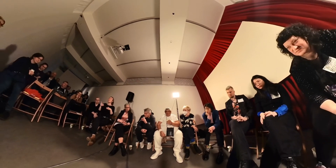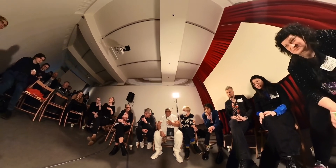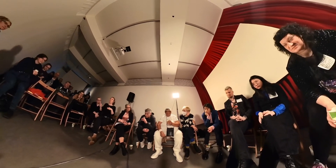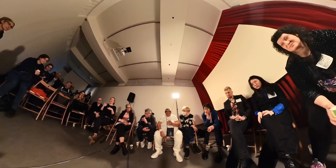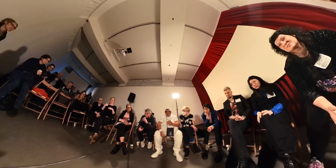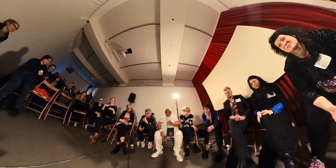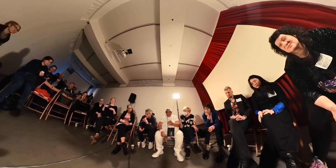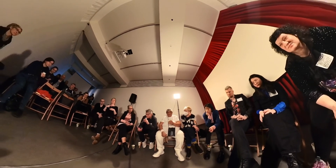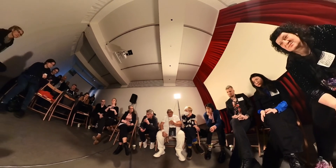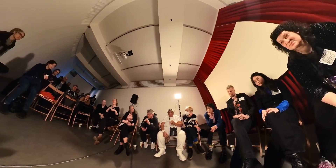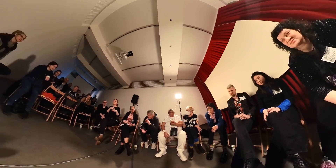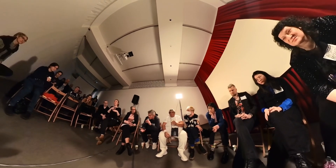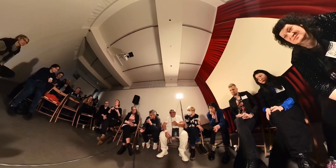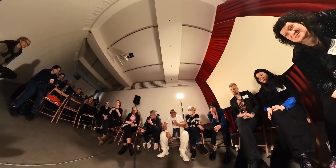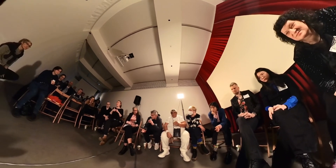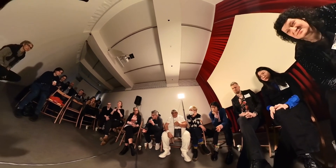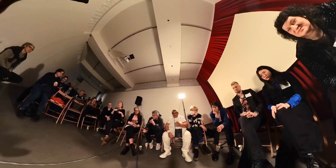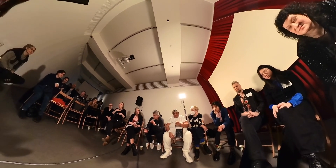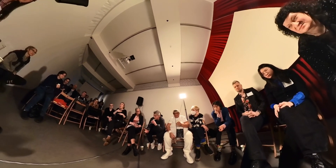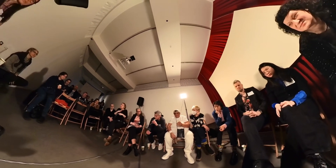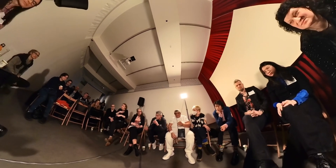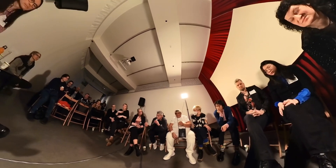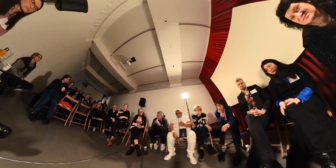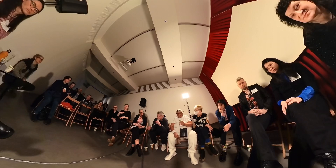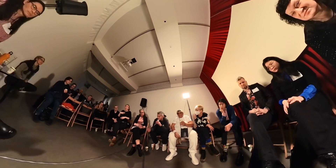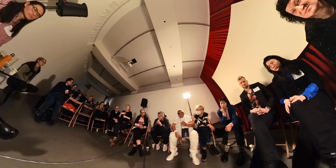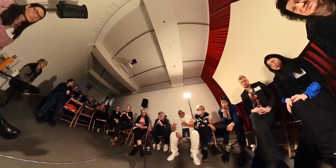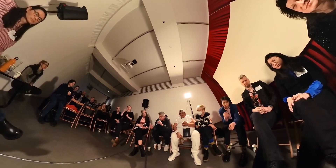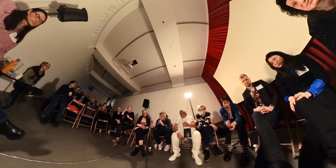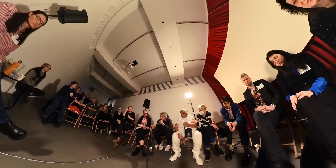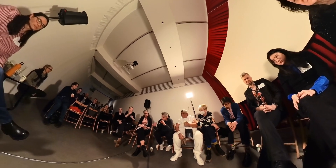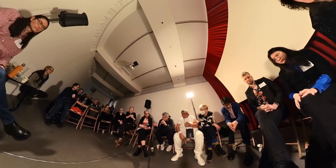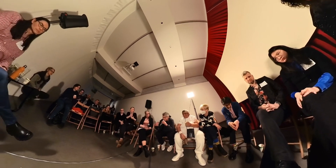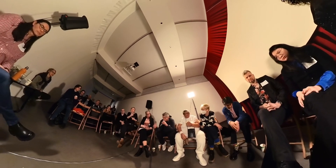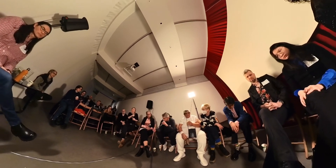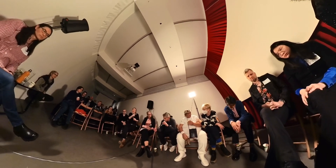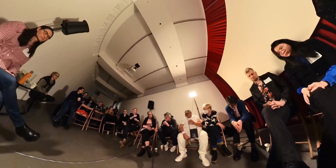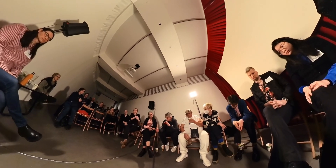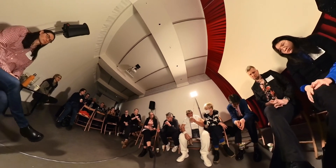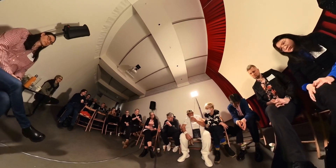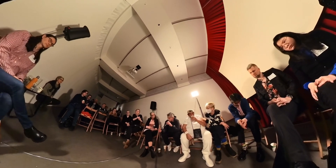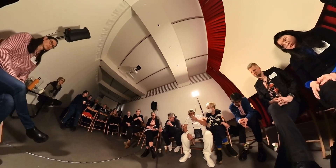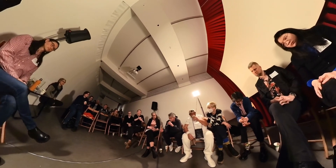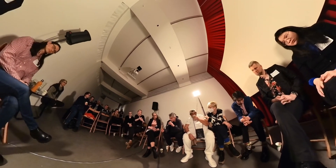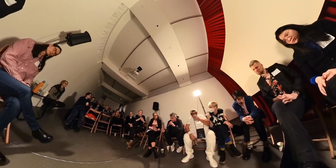pro ně je to prostě normální. A to jsou věci právě, které se ty lidi potřebují